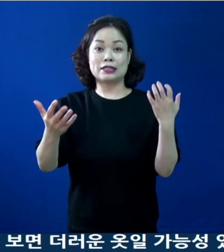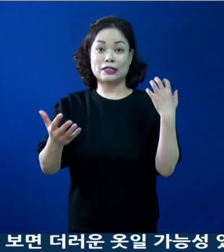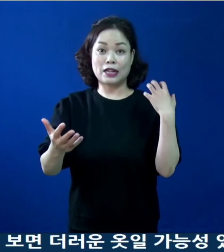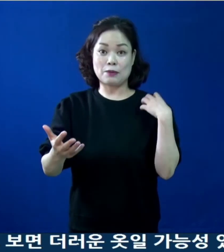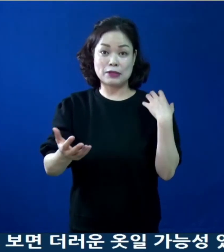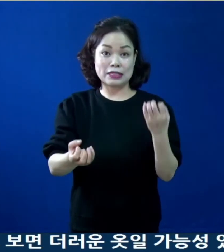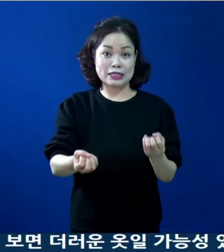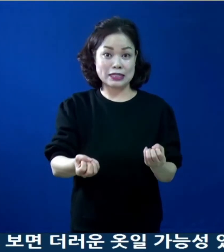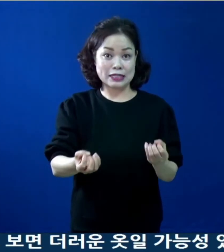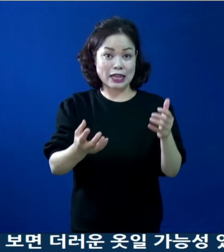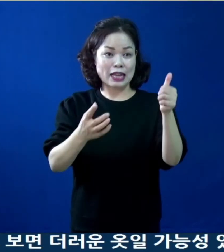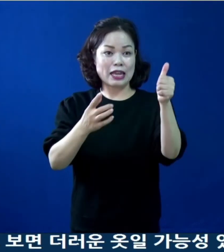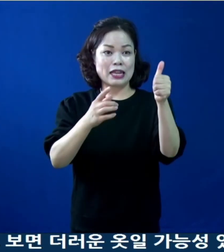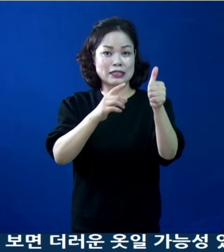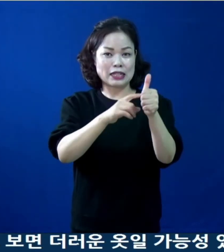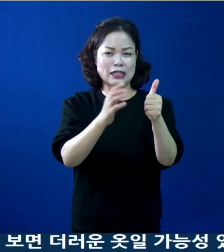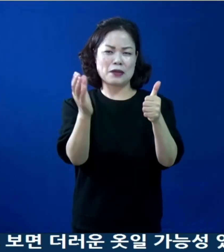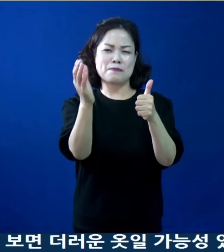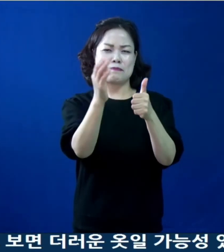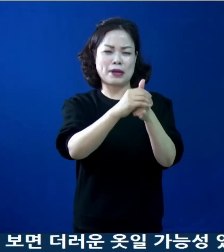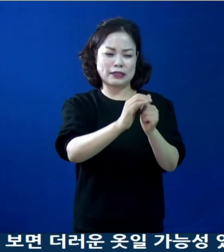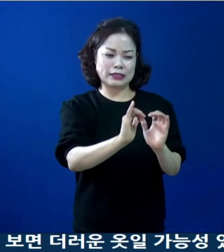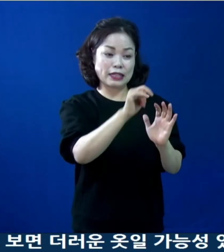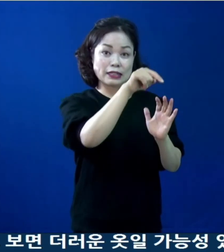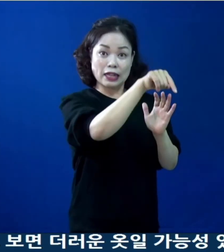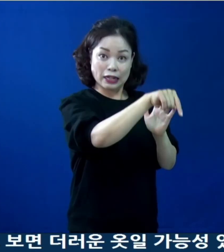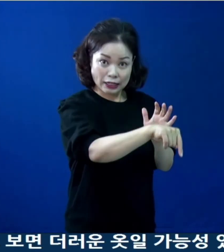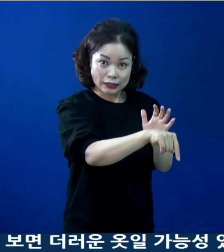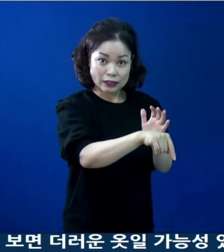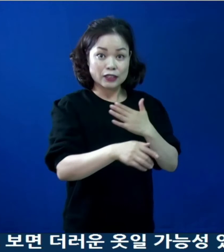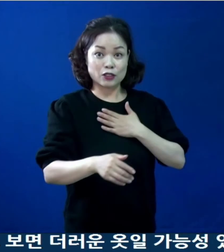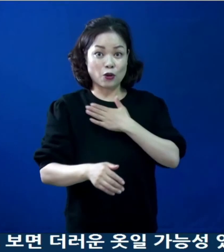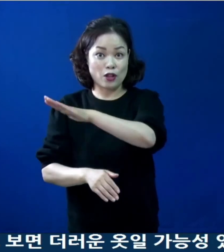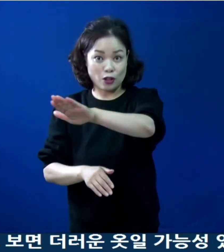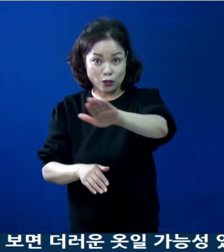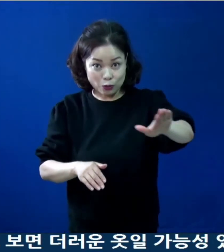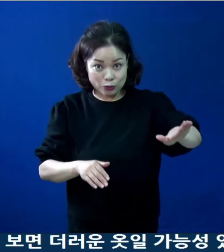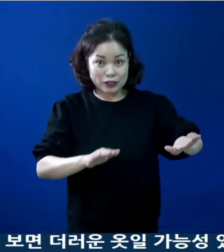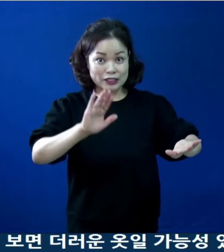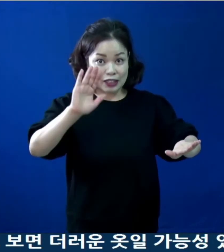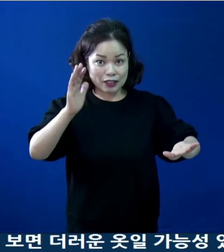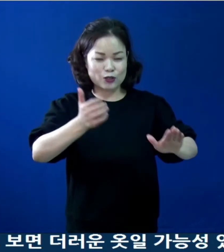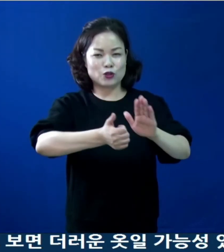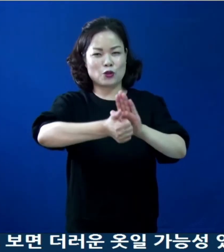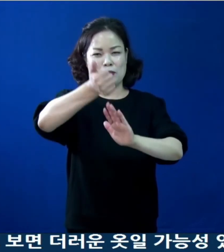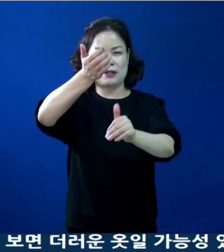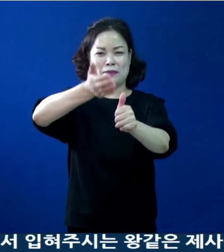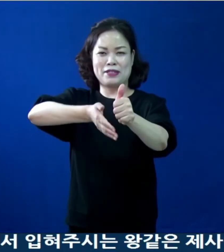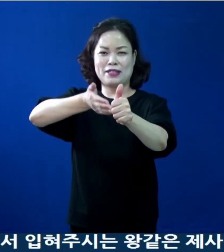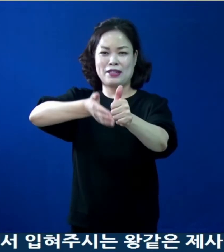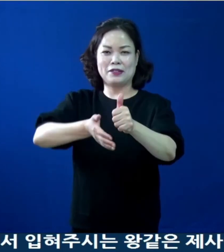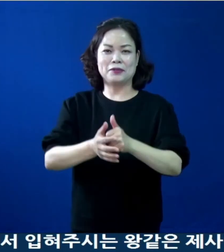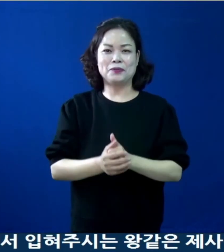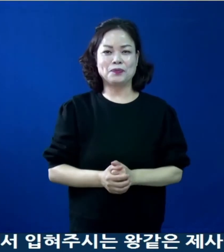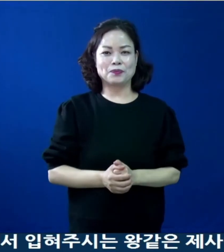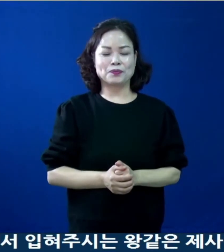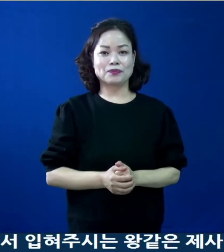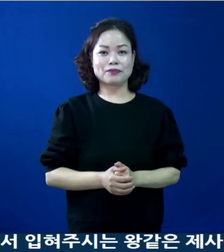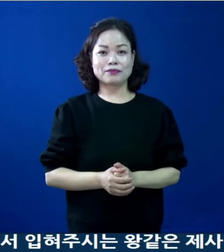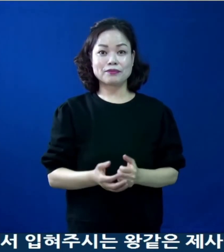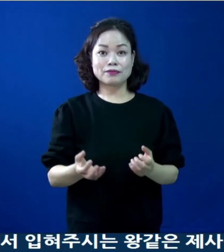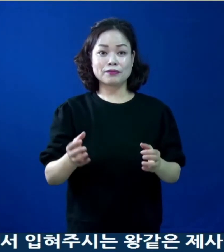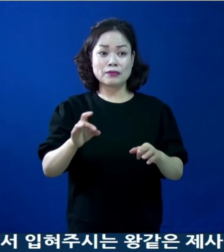될, 제사장 직무를 감당해야 될 세상으로 나가는 저와 여러분이 되기를 소망합니다. 왕